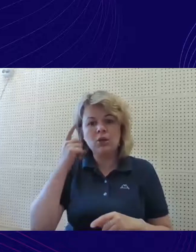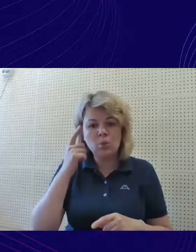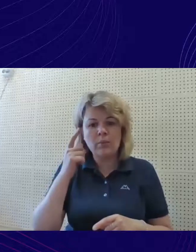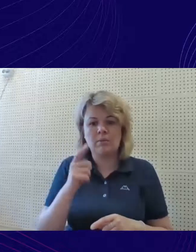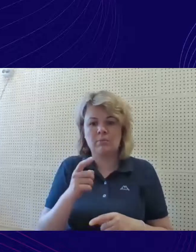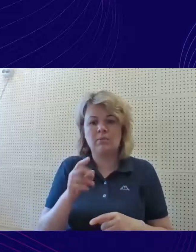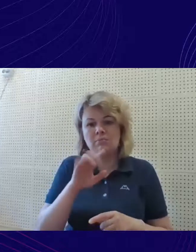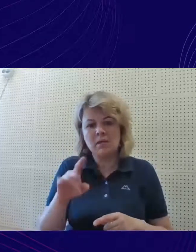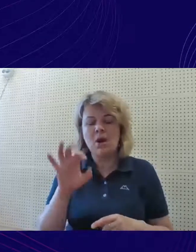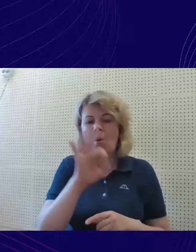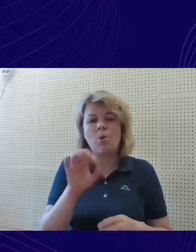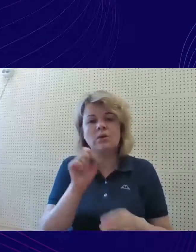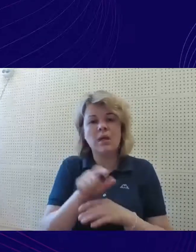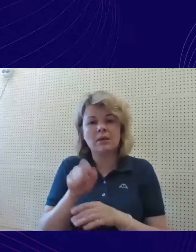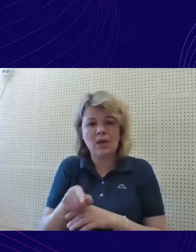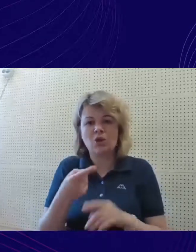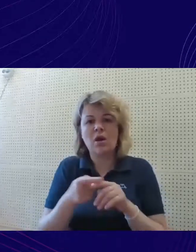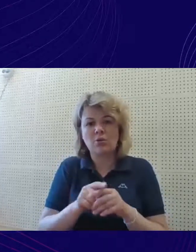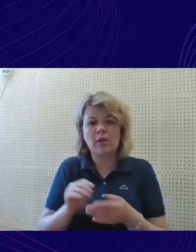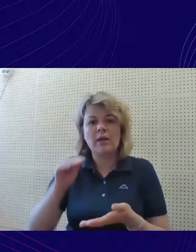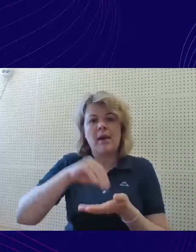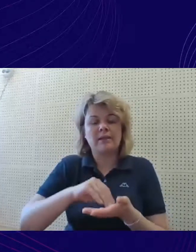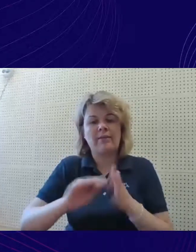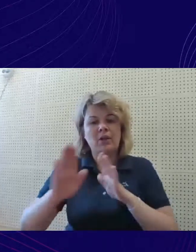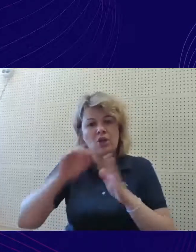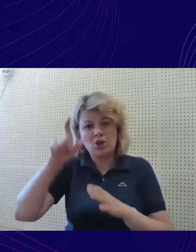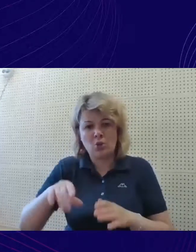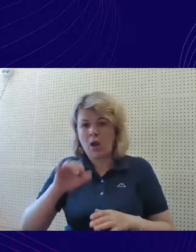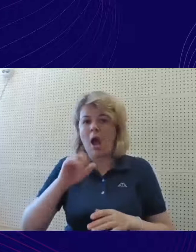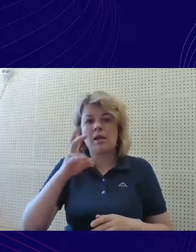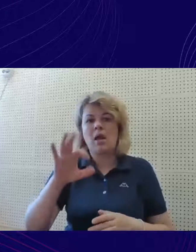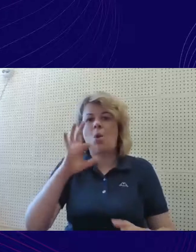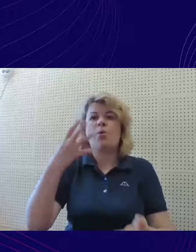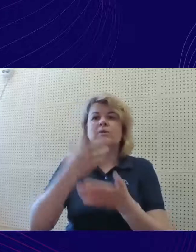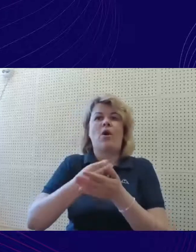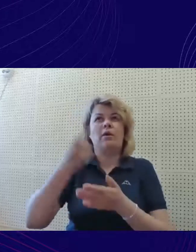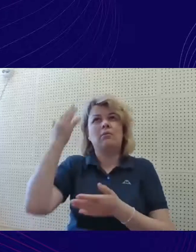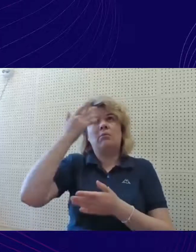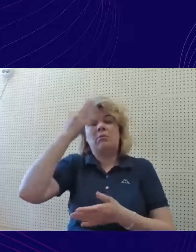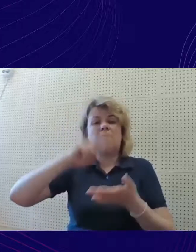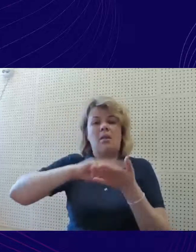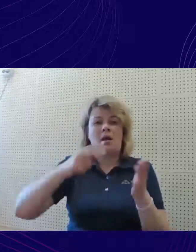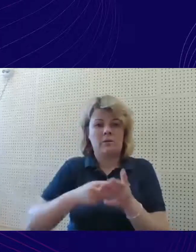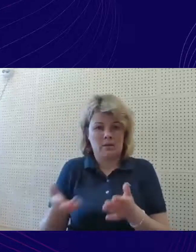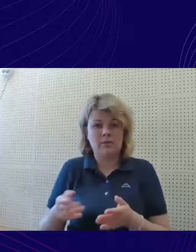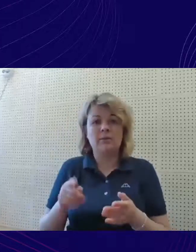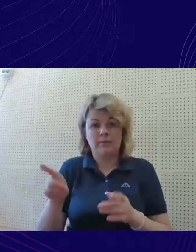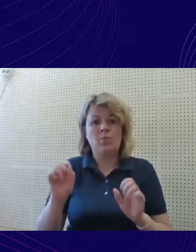задачах, которые ставит режиссер, а не о своих амбициях. Вот тогда могло получиться. Да, на